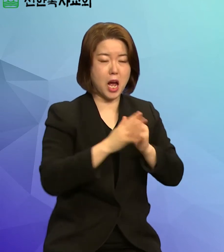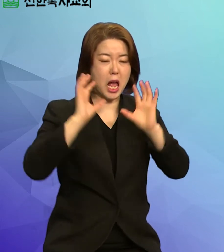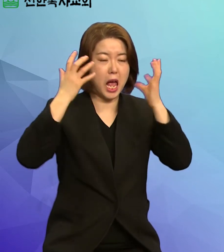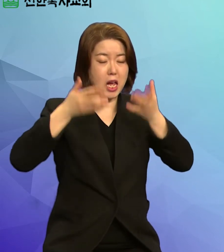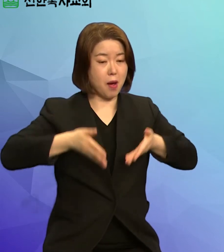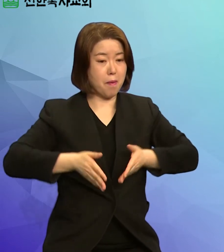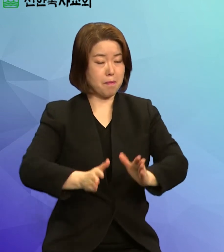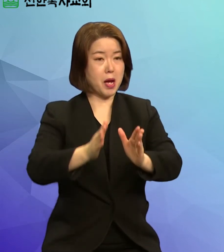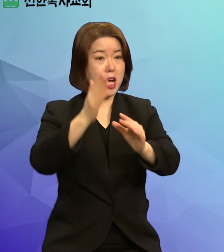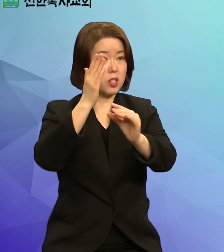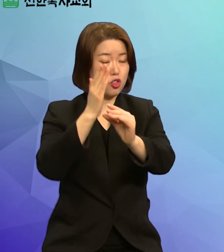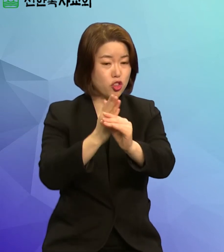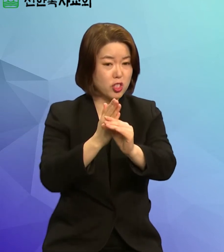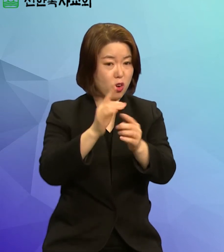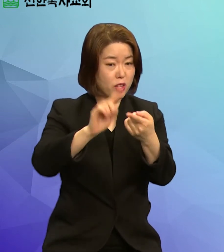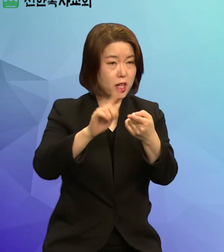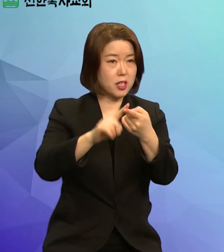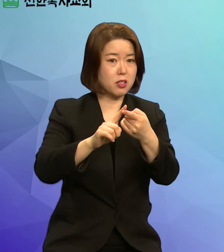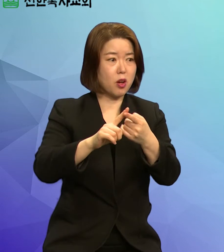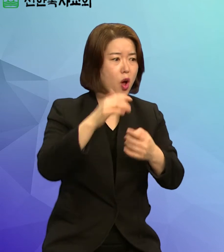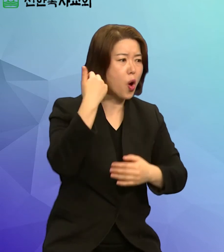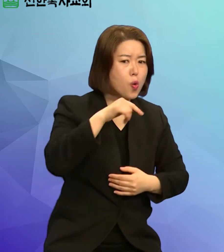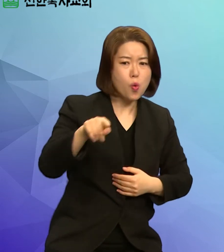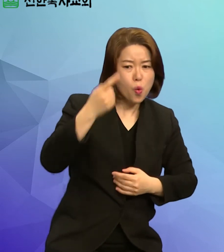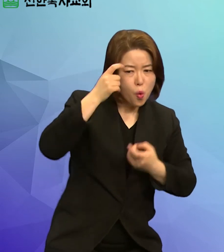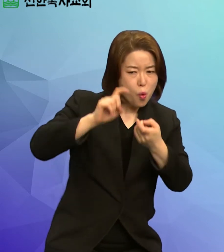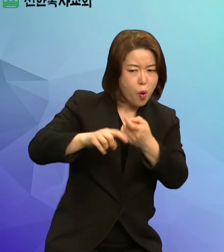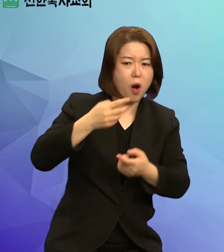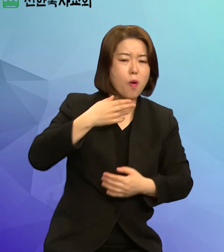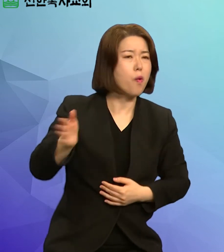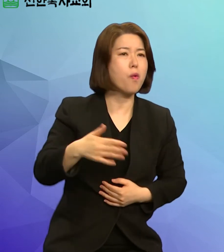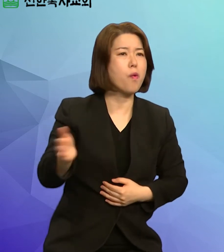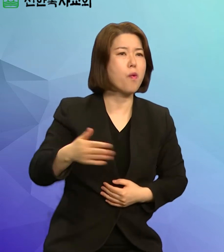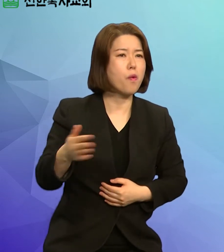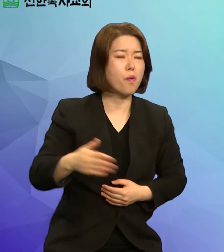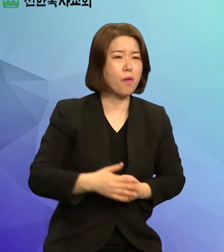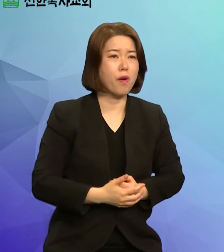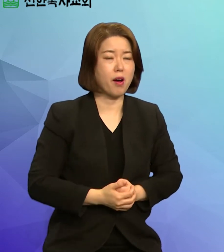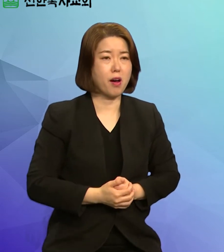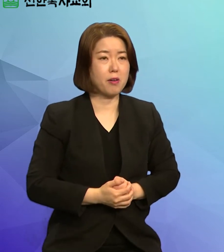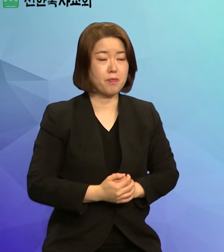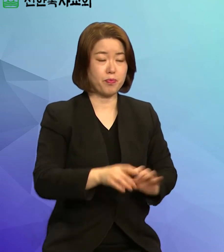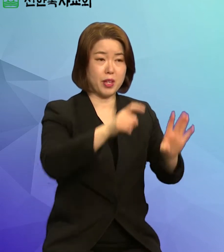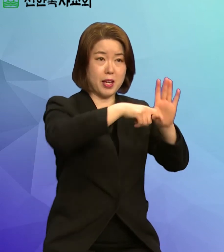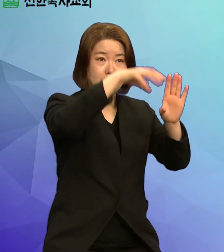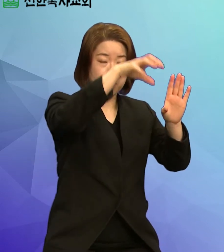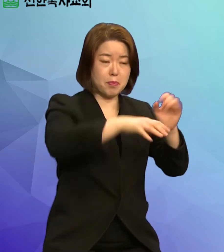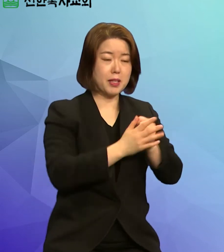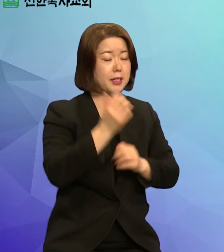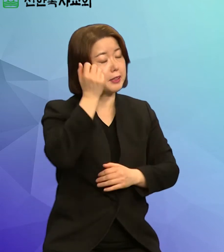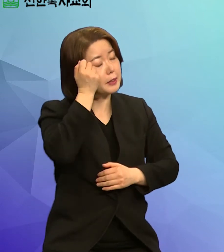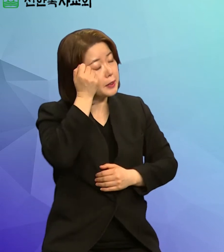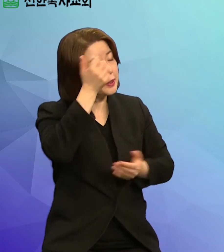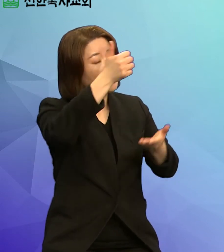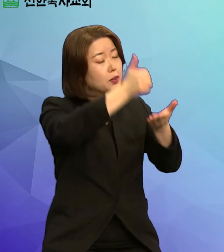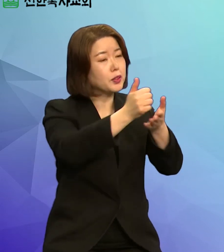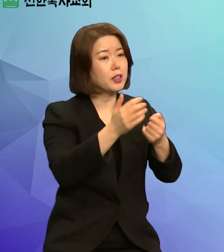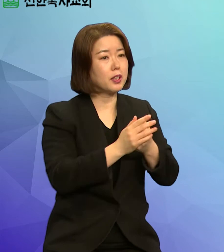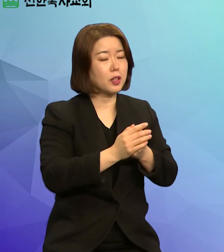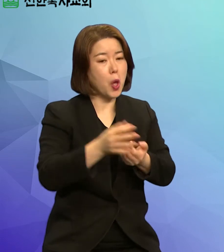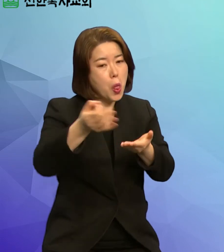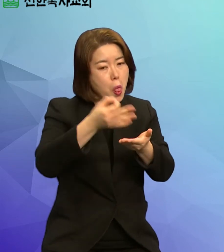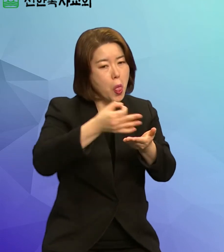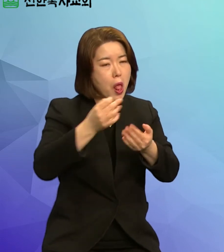거기서 출산하고 있다는 사실에 대해서 누구도 관심 갖지 않았습니다. 베들레헴의 여관 주인들은 돈 버는 데만 정신